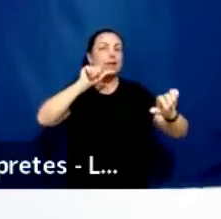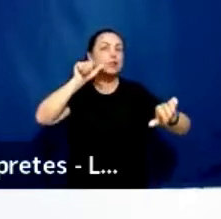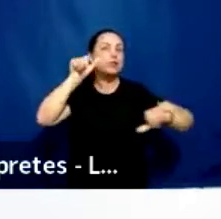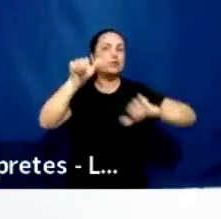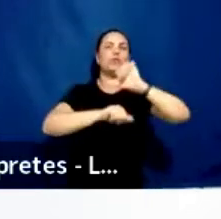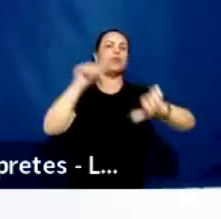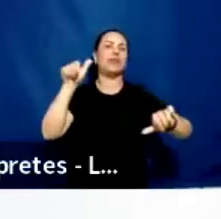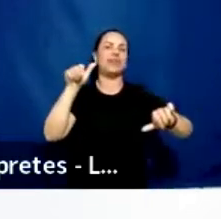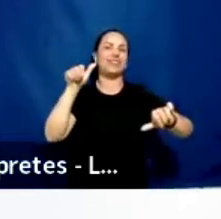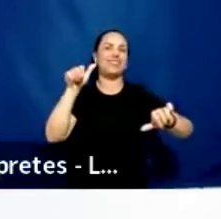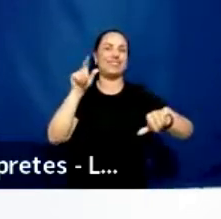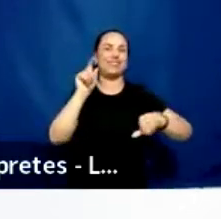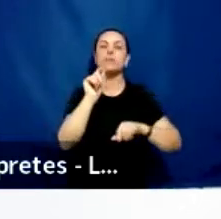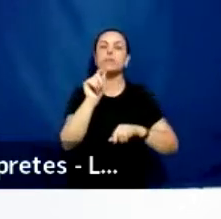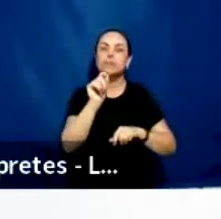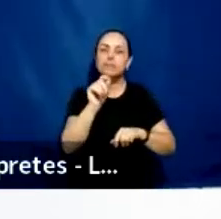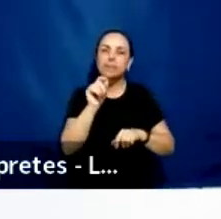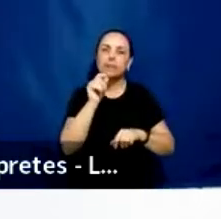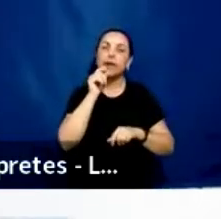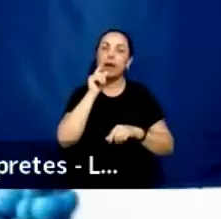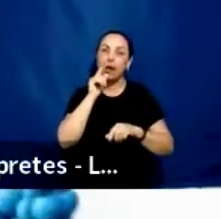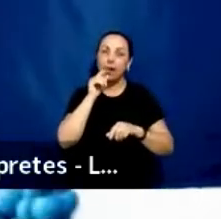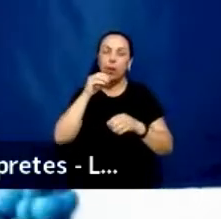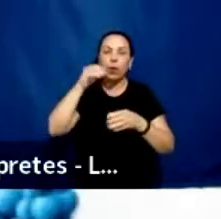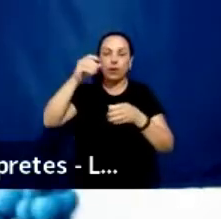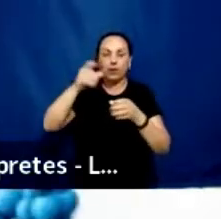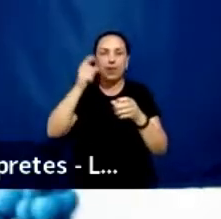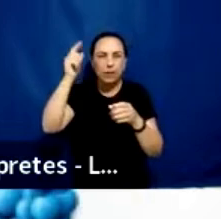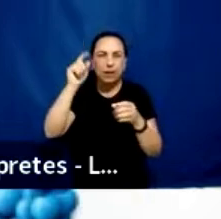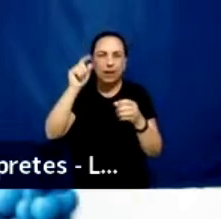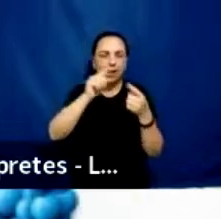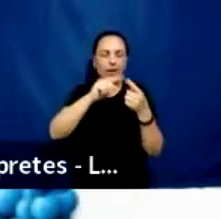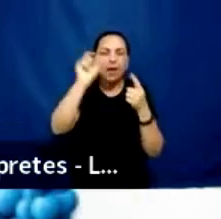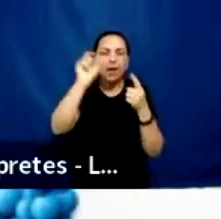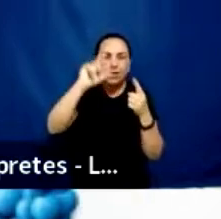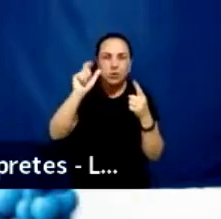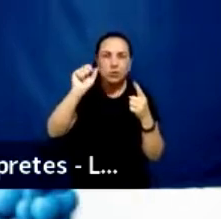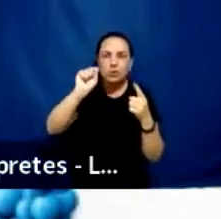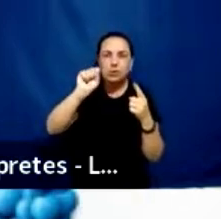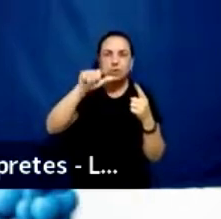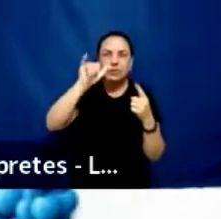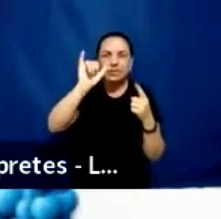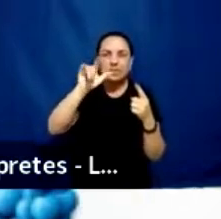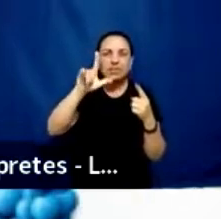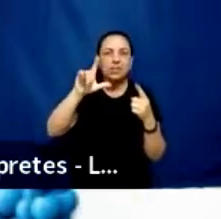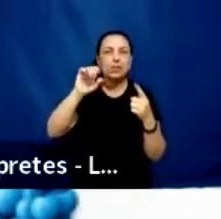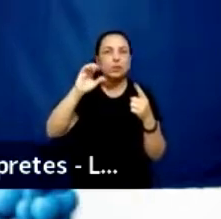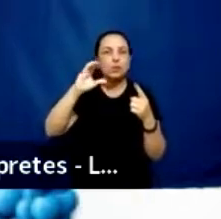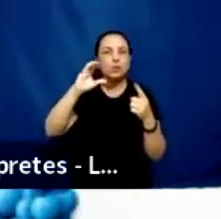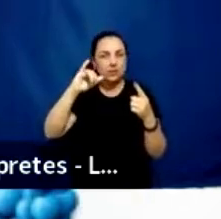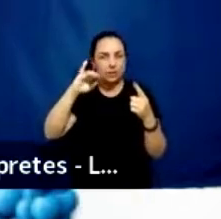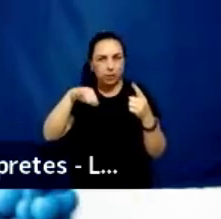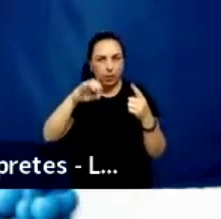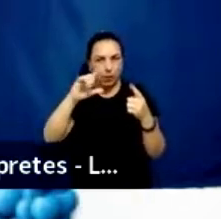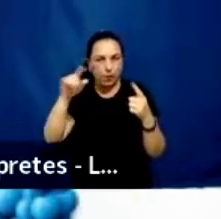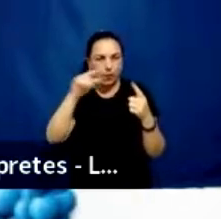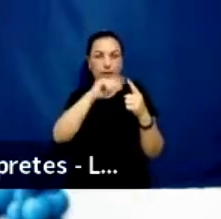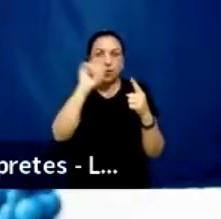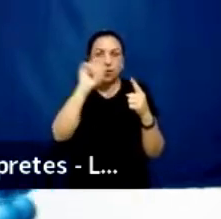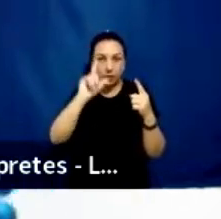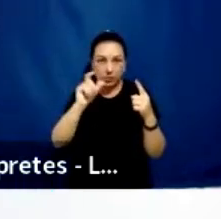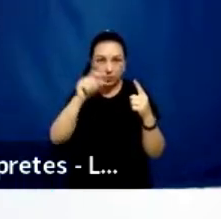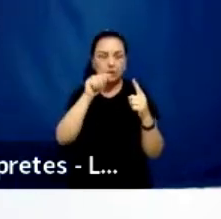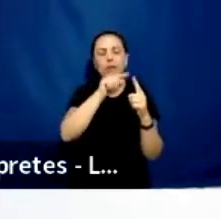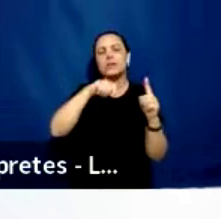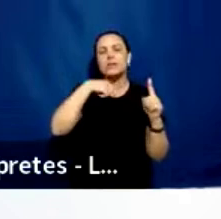nossa água passa por um tratamento magnético. Os clusters, eles são o